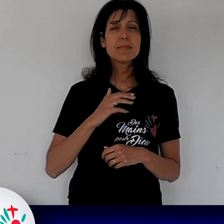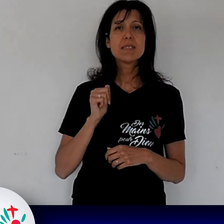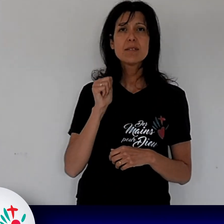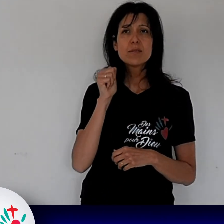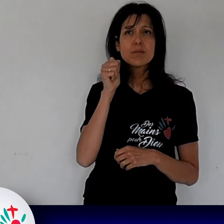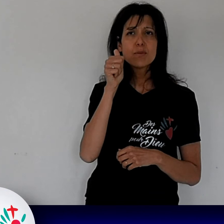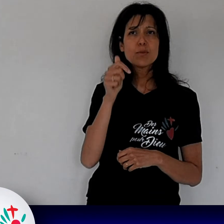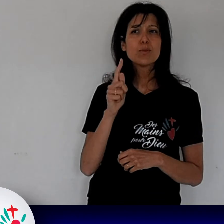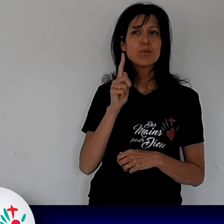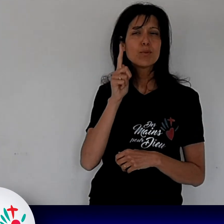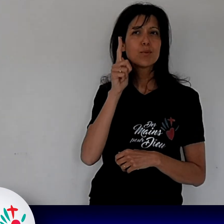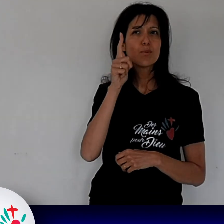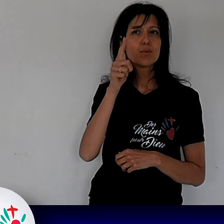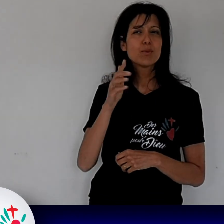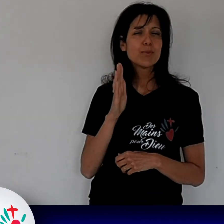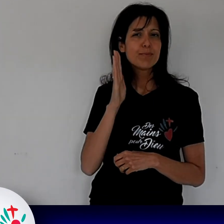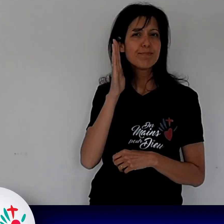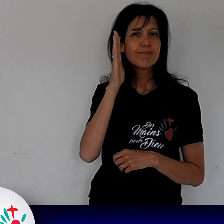Mes